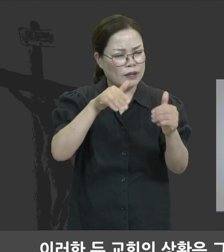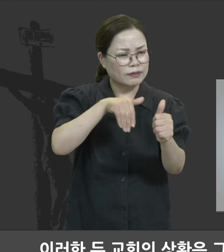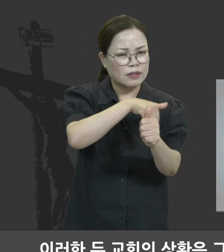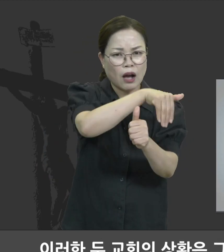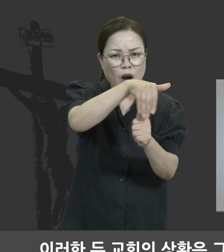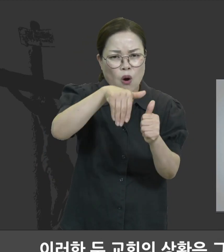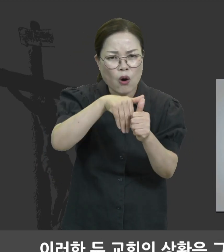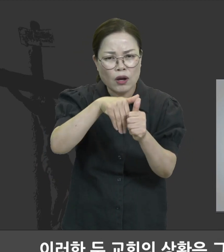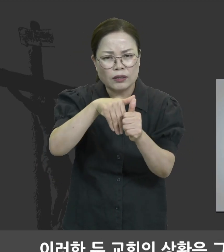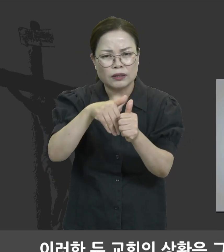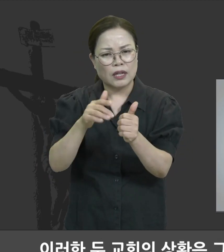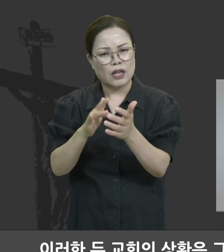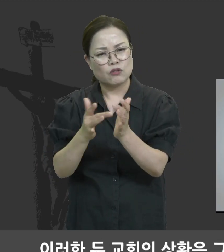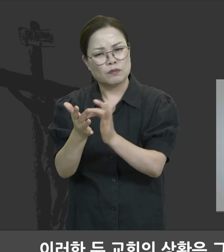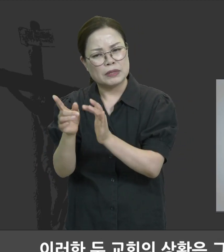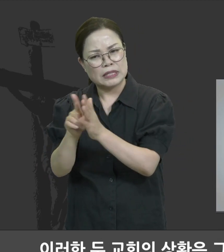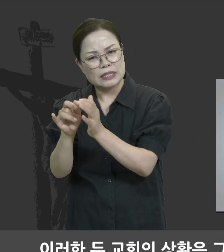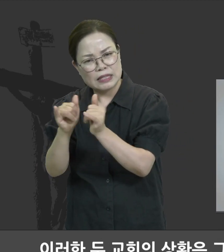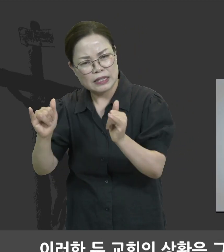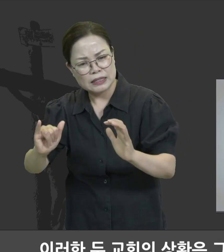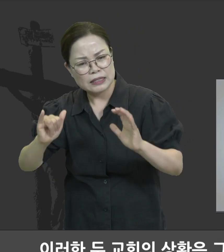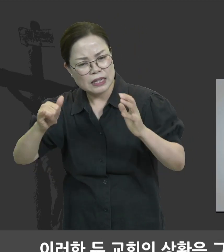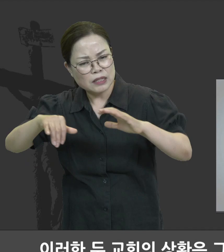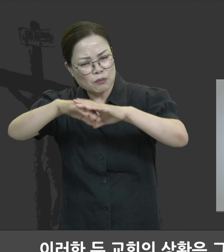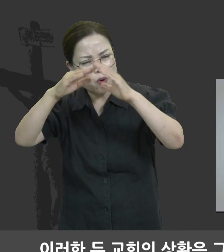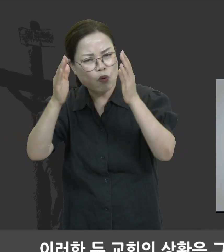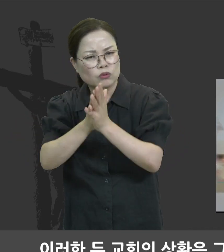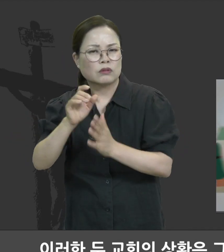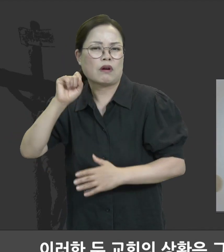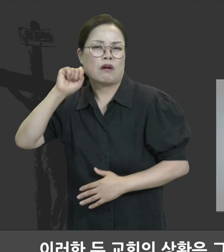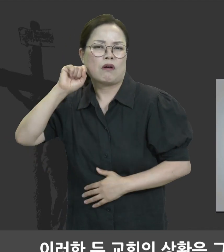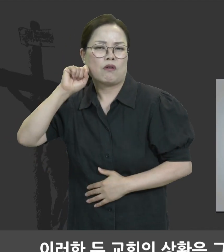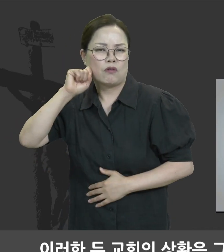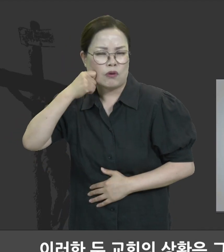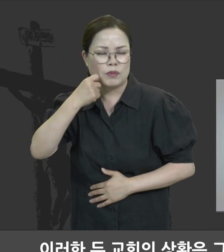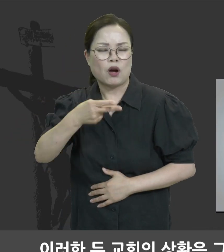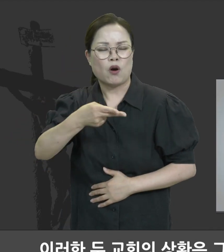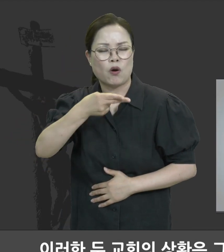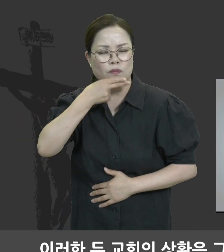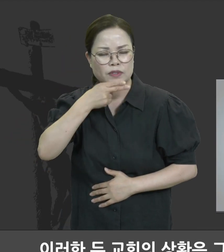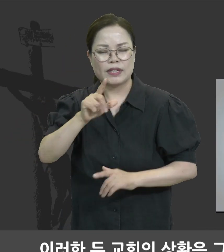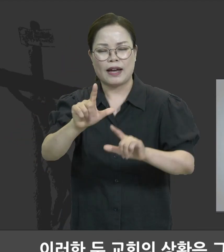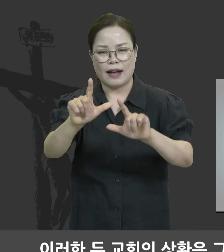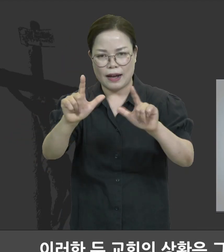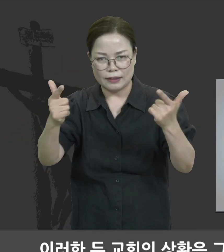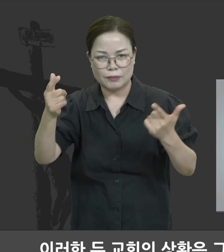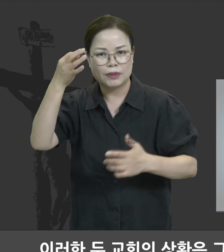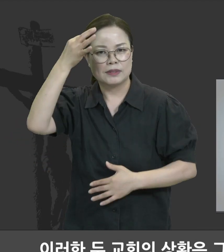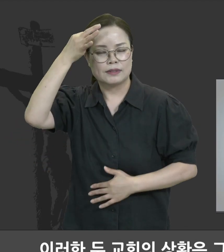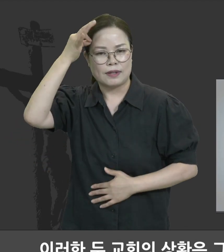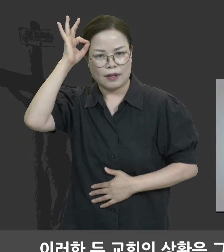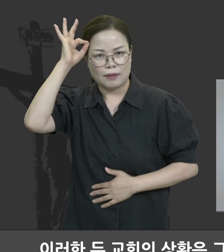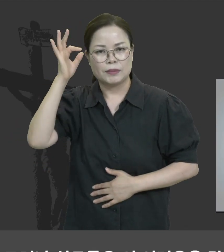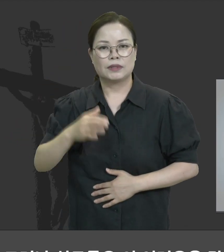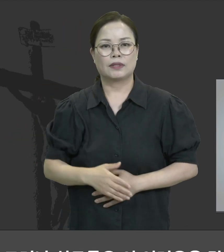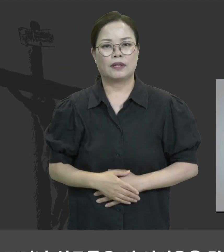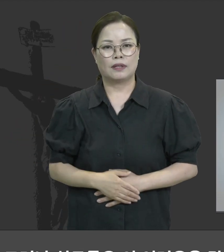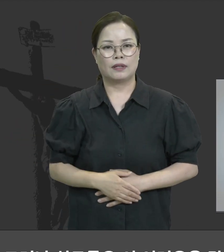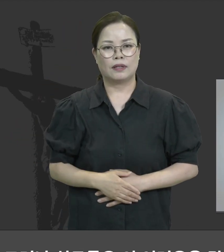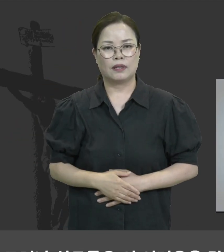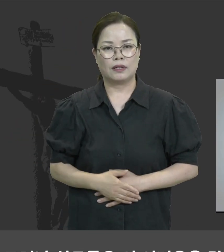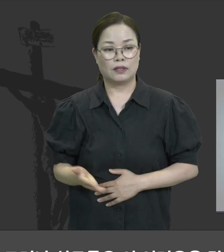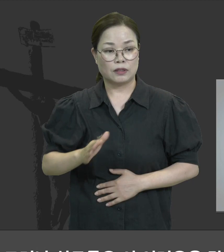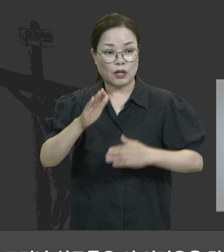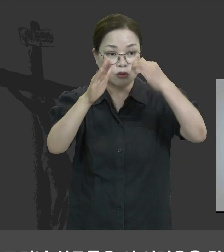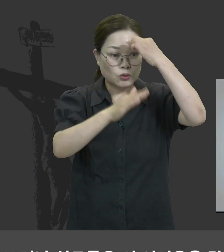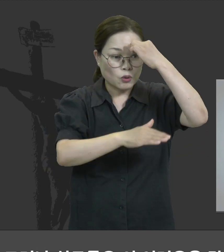상황은 그리스도인이라고 해서 세상의 모든 어려움이 비켜나는 것이 아니라는 사실을 깨닫게 합니다.